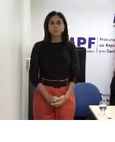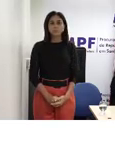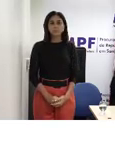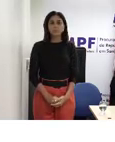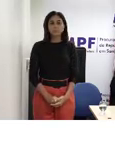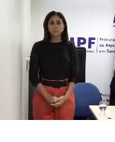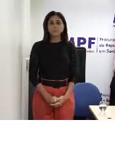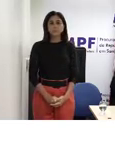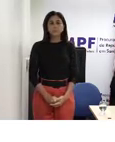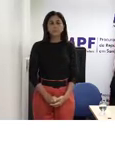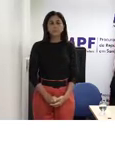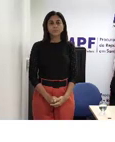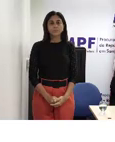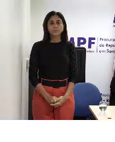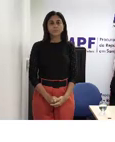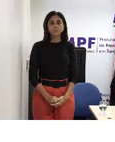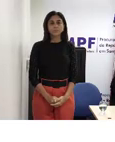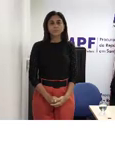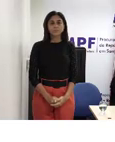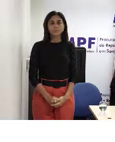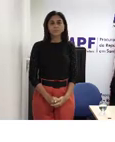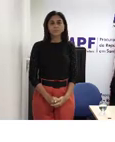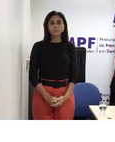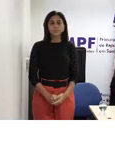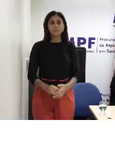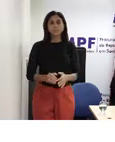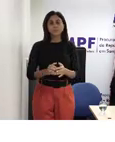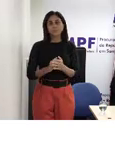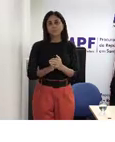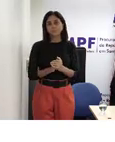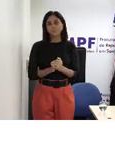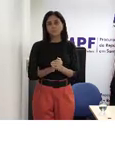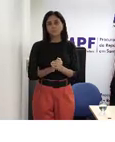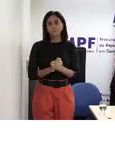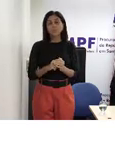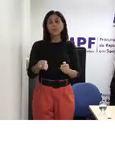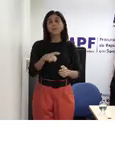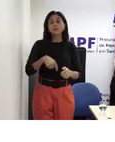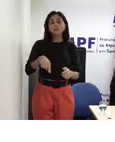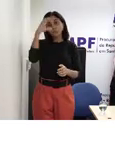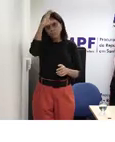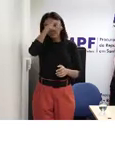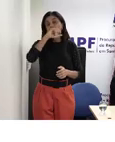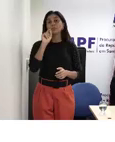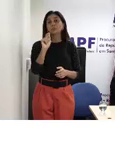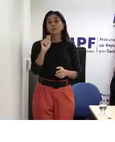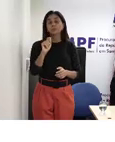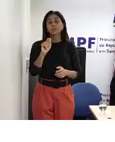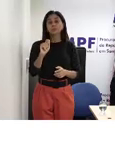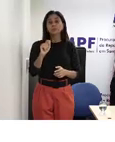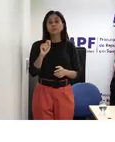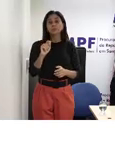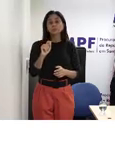frente isso para servir para mim também de muita reflexão que eu estou todo dia ali nesse Fronte é para quê É porque no